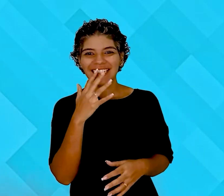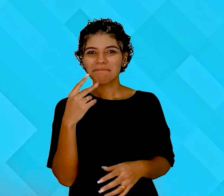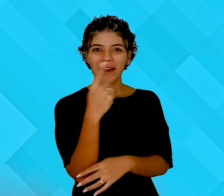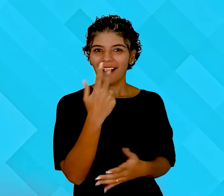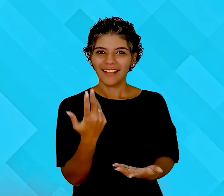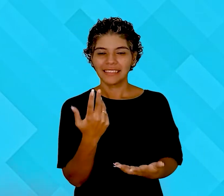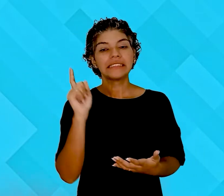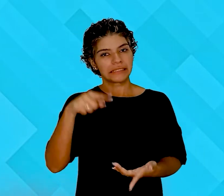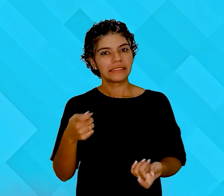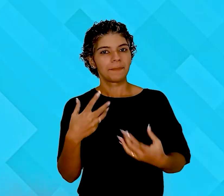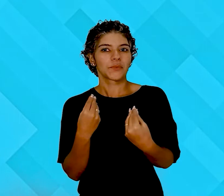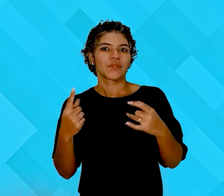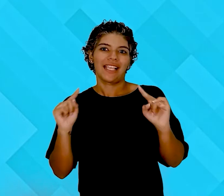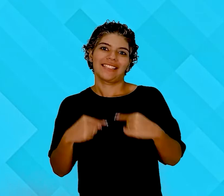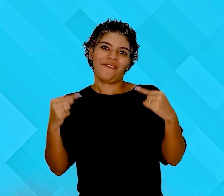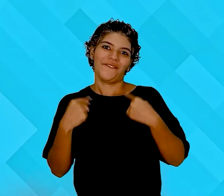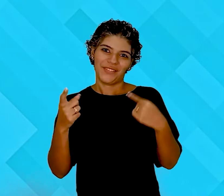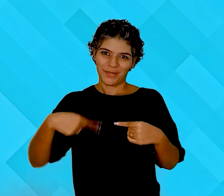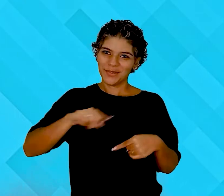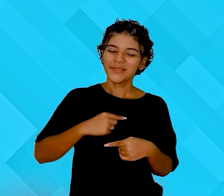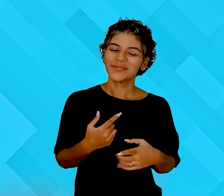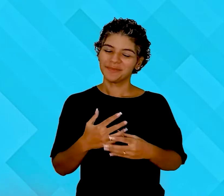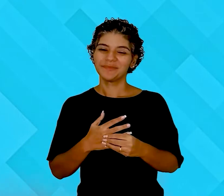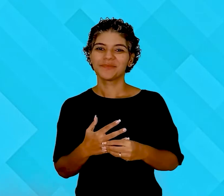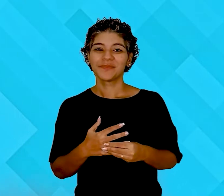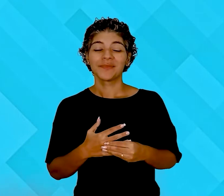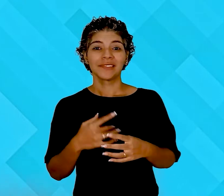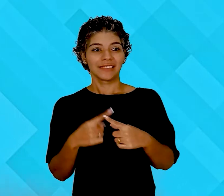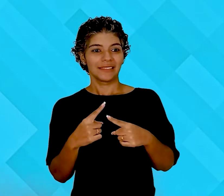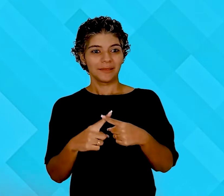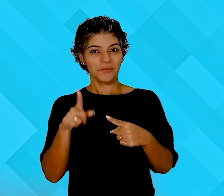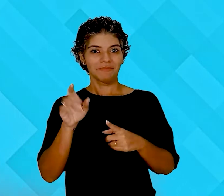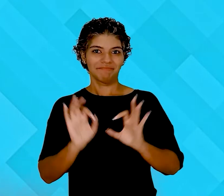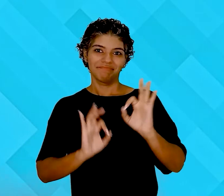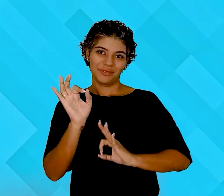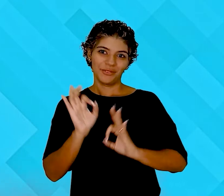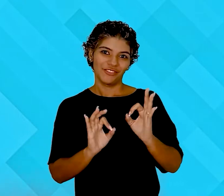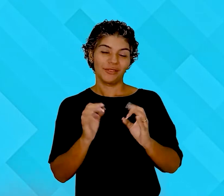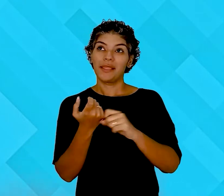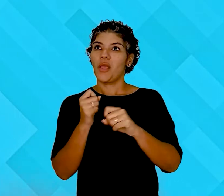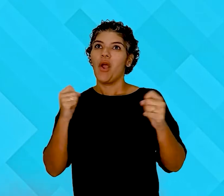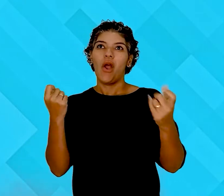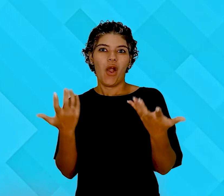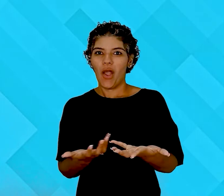enormes, mas era um projeto que tinha umas amarrações, né? Era mais amarrado. Por isso que eu acho que quanto